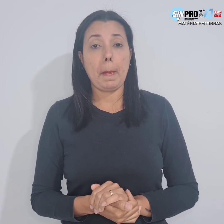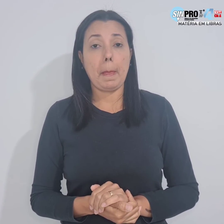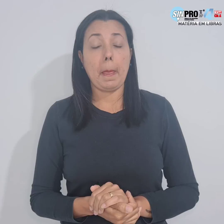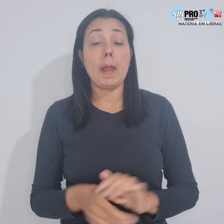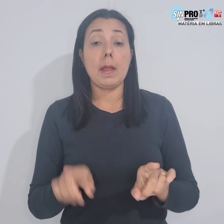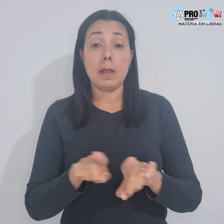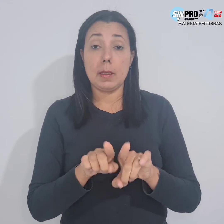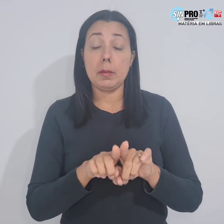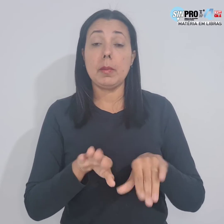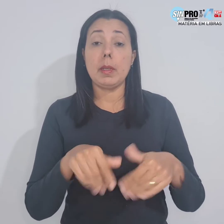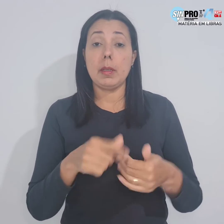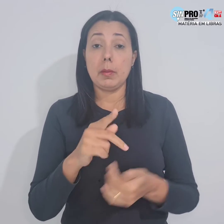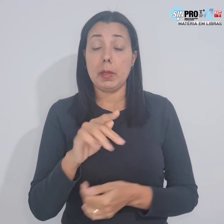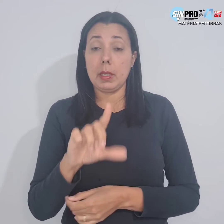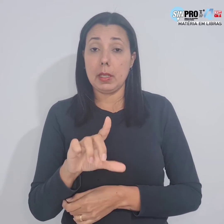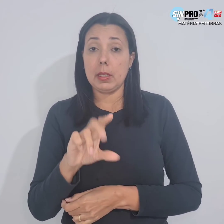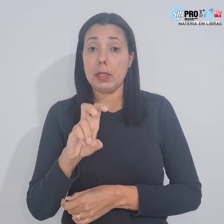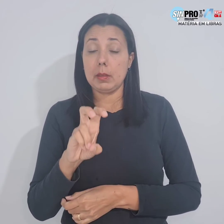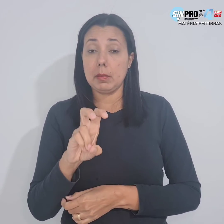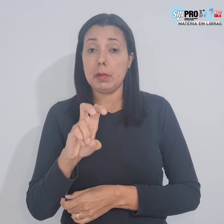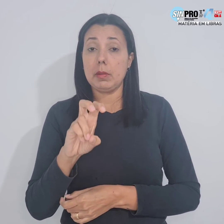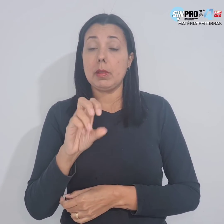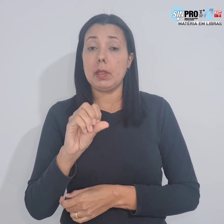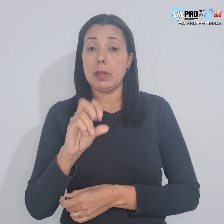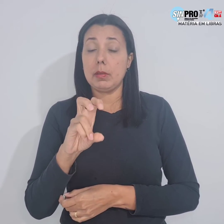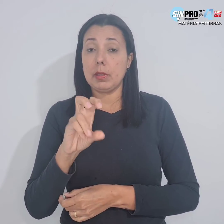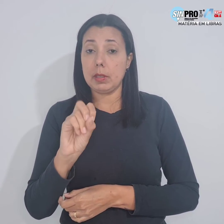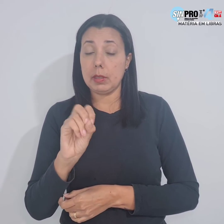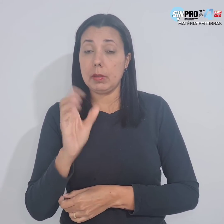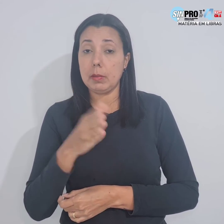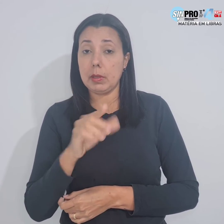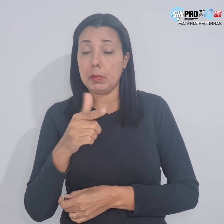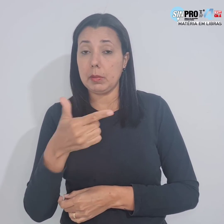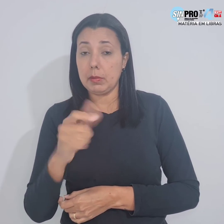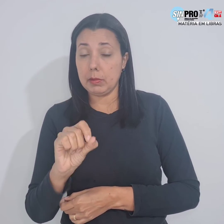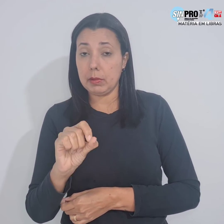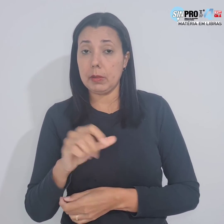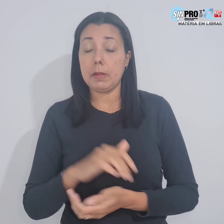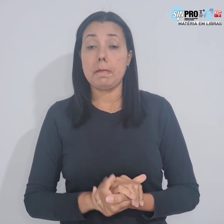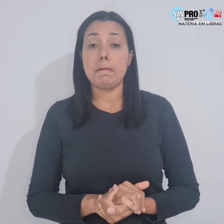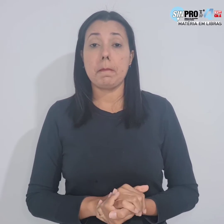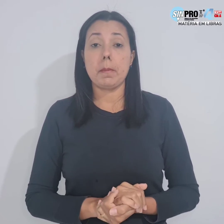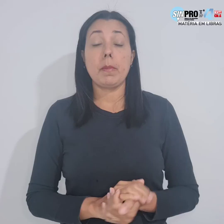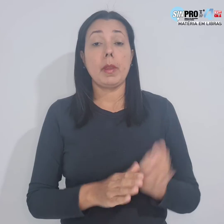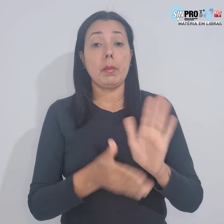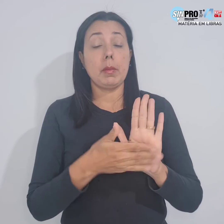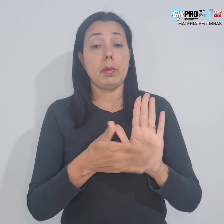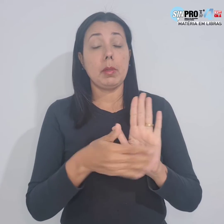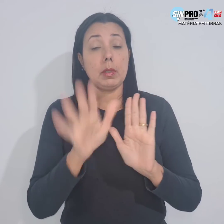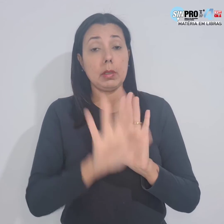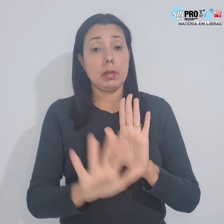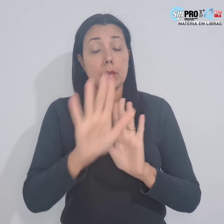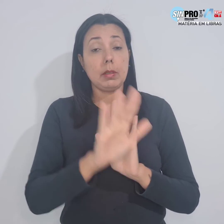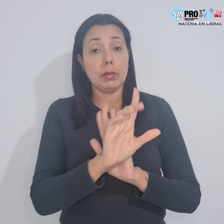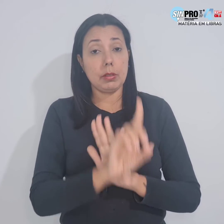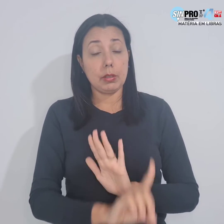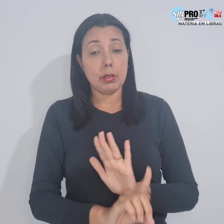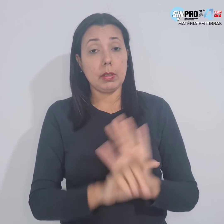Ainda sobre o PL 5.595-2020, a Campanha Nacional pelo Direito